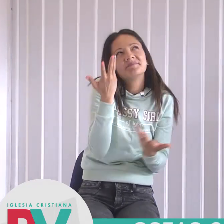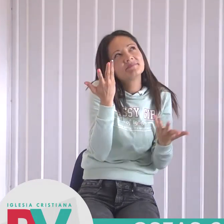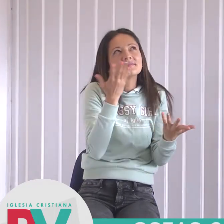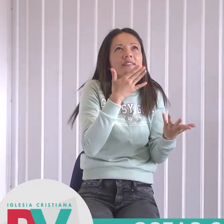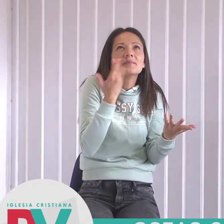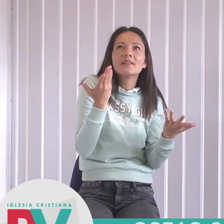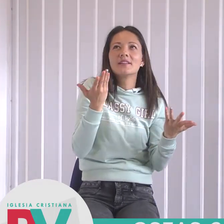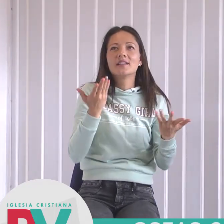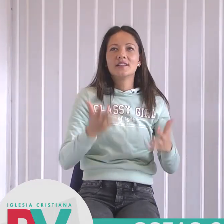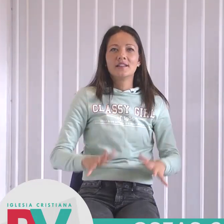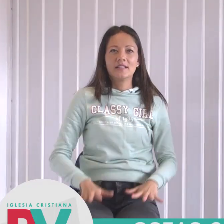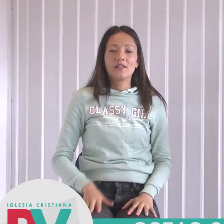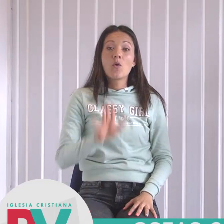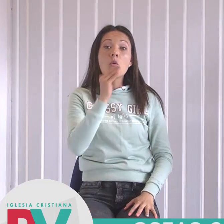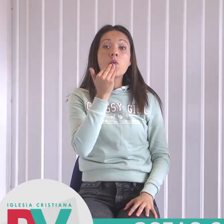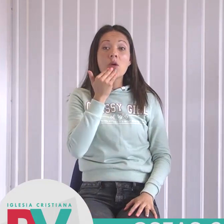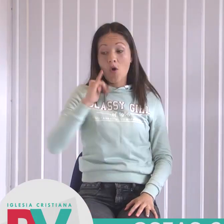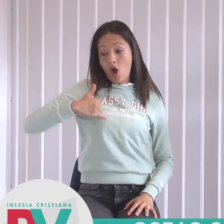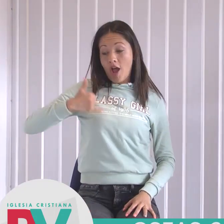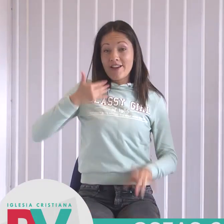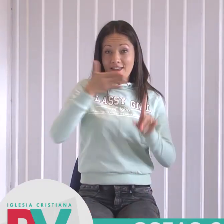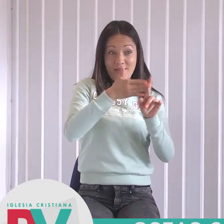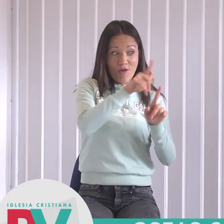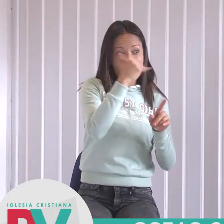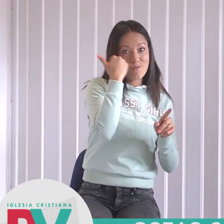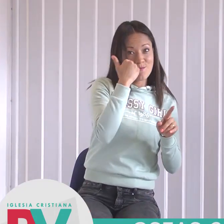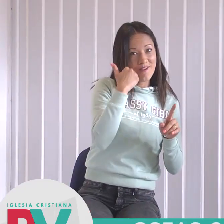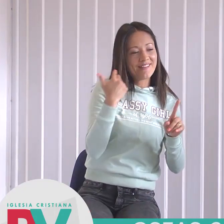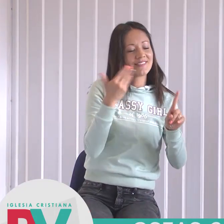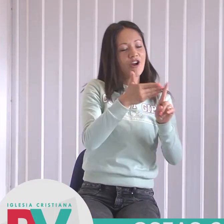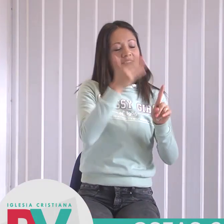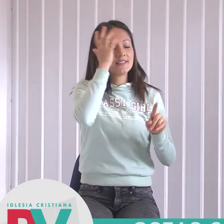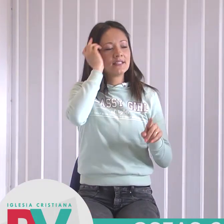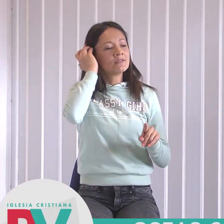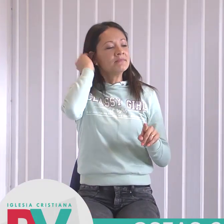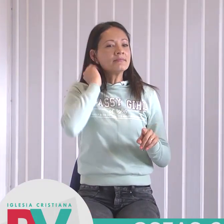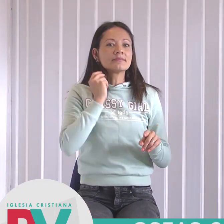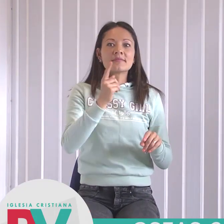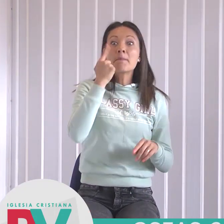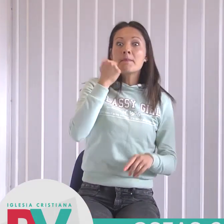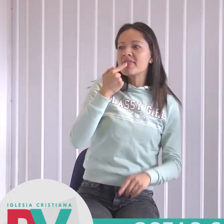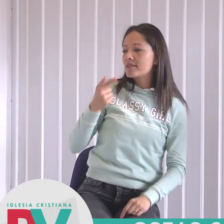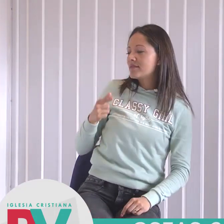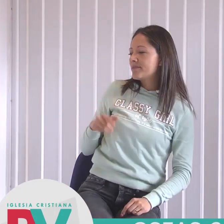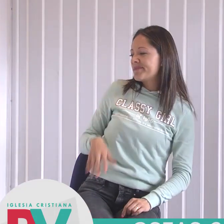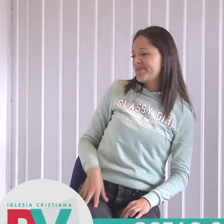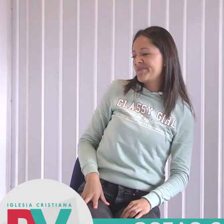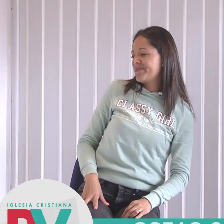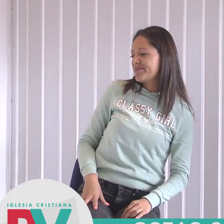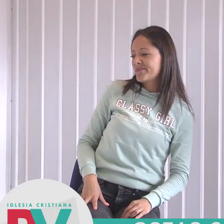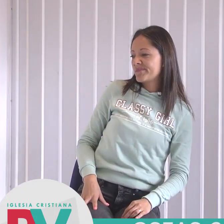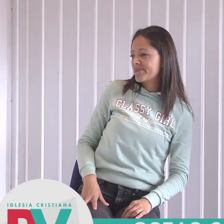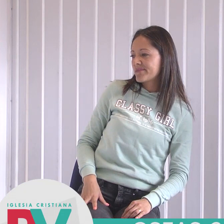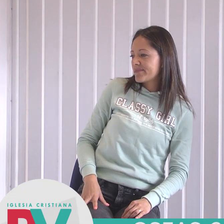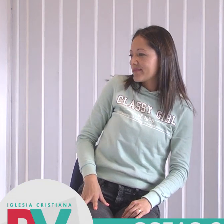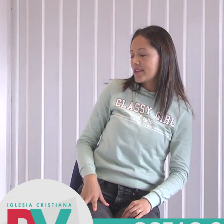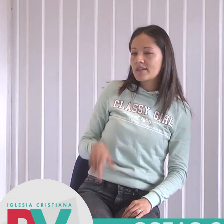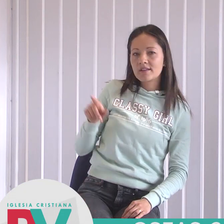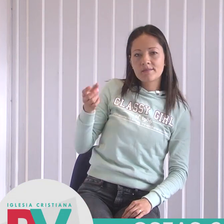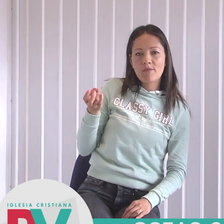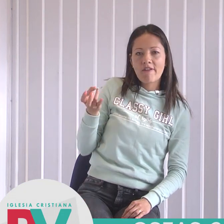es como cuando el joven está enamorado de la jovencita, ¿cierto? Y el papá dice, lo tiene embobado,